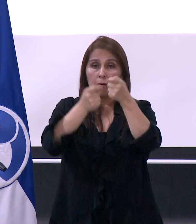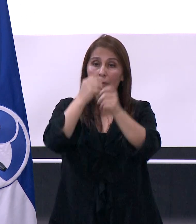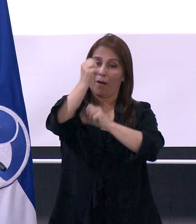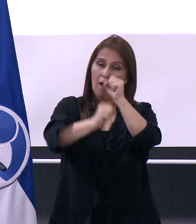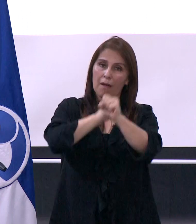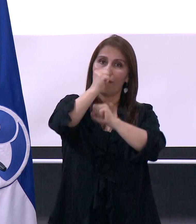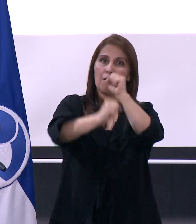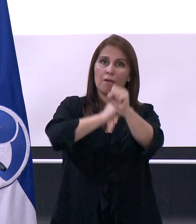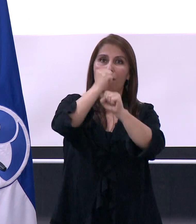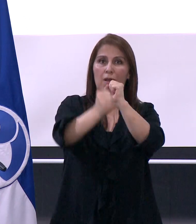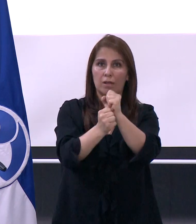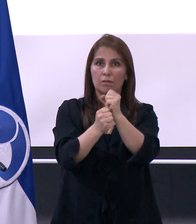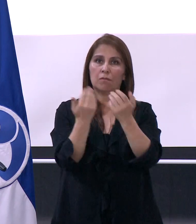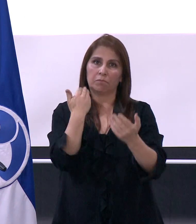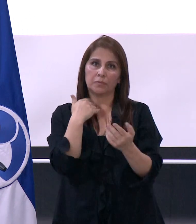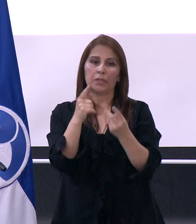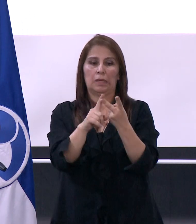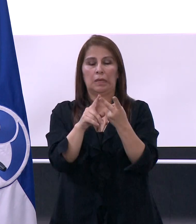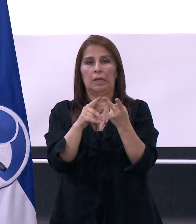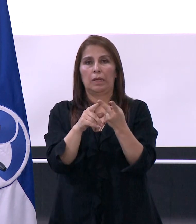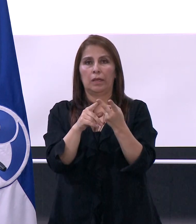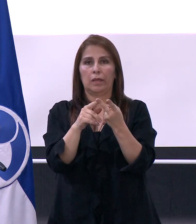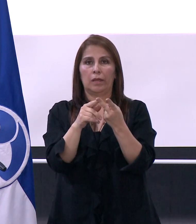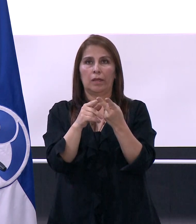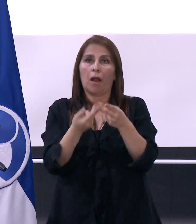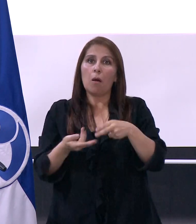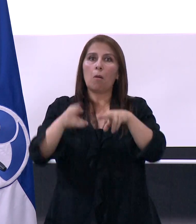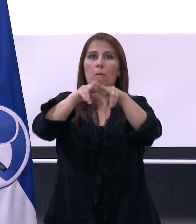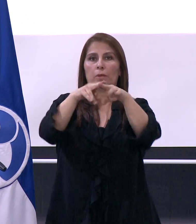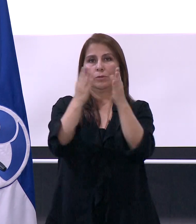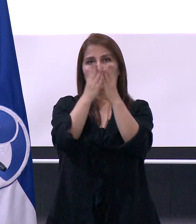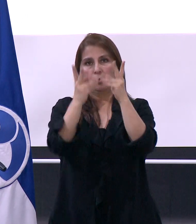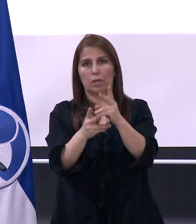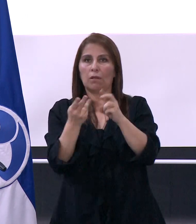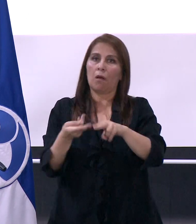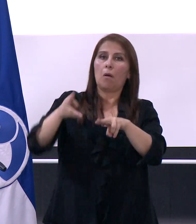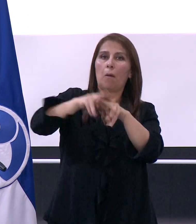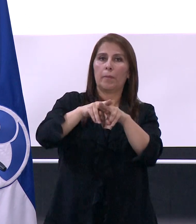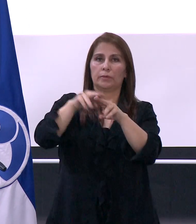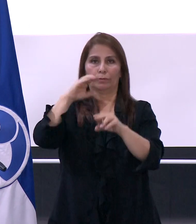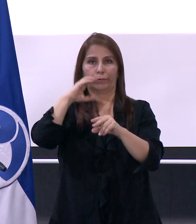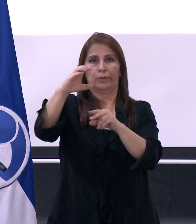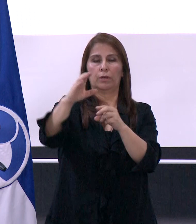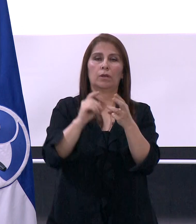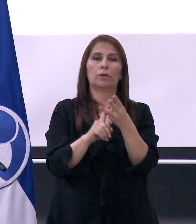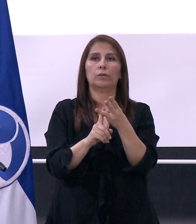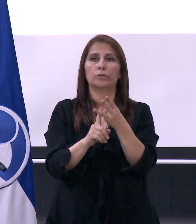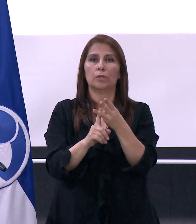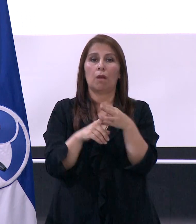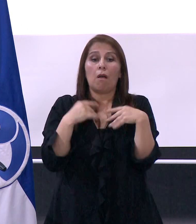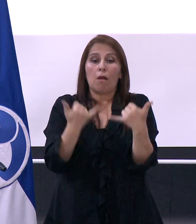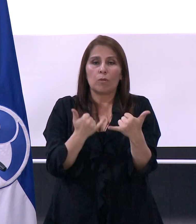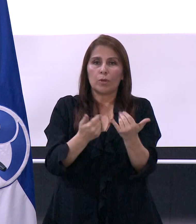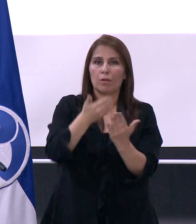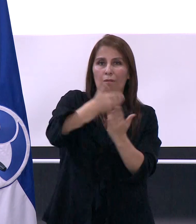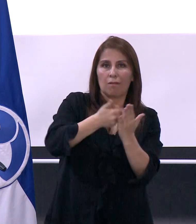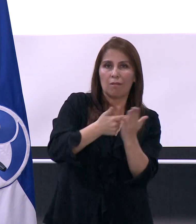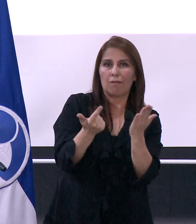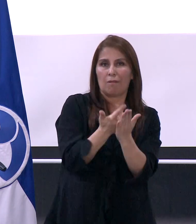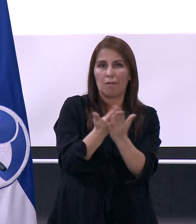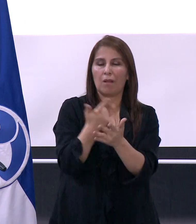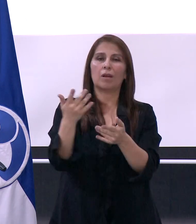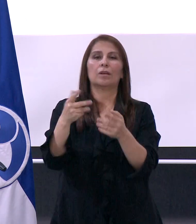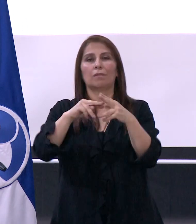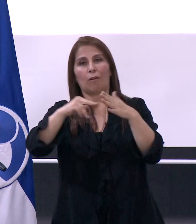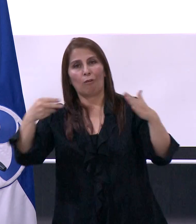aumento salarial de los profesores el aumento de estudiantes y por lo tanto de profesores la actual en las actualizaciones bibliográficas las tecnologías la